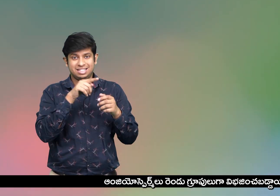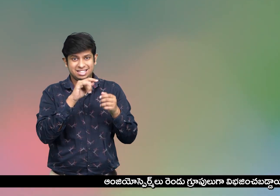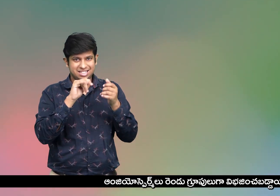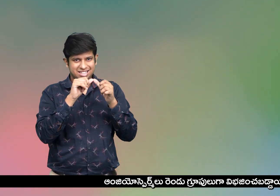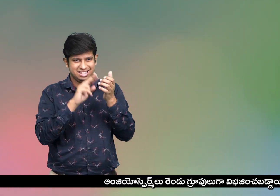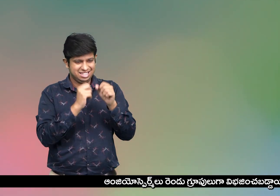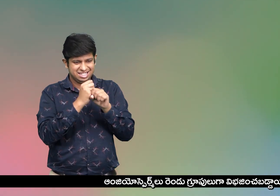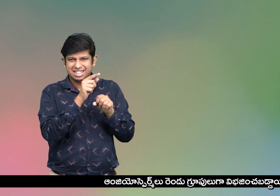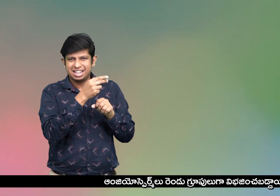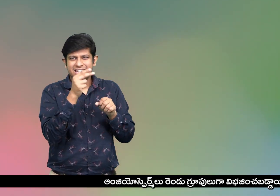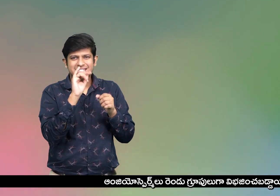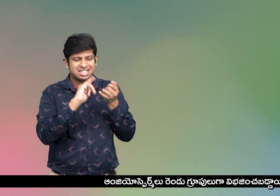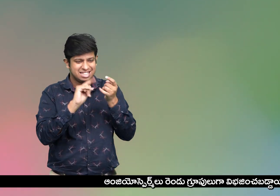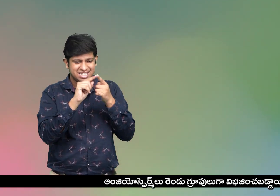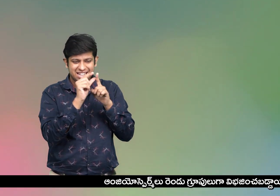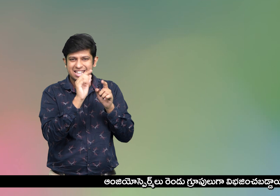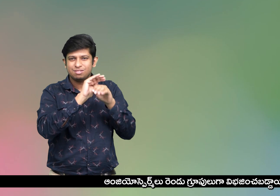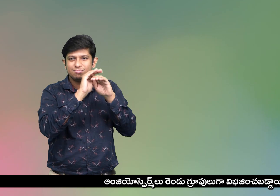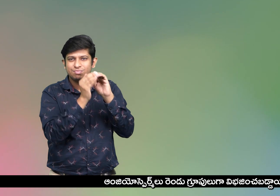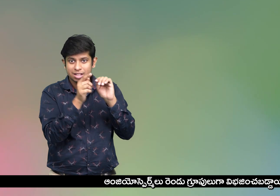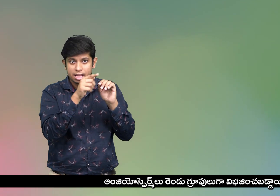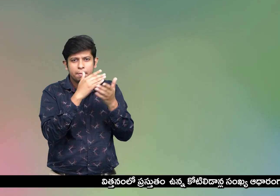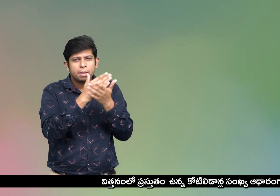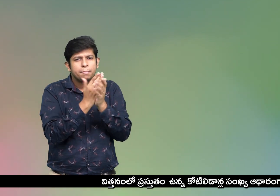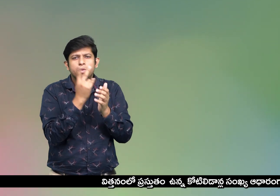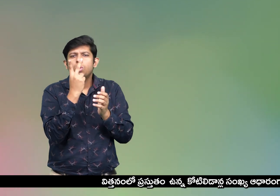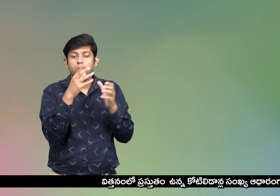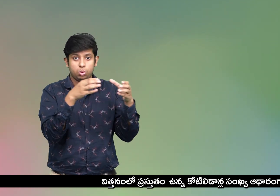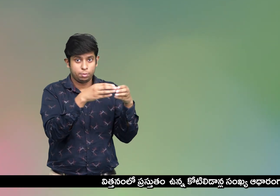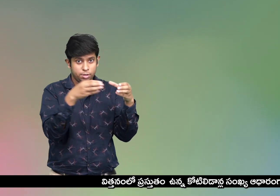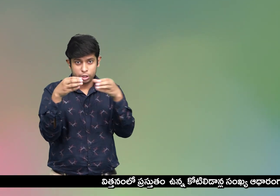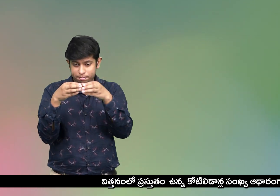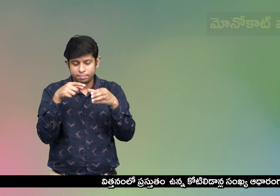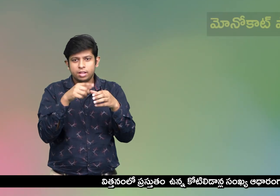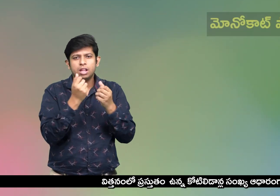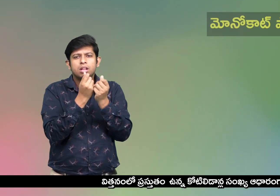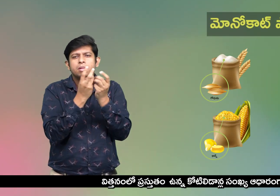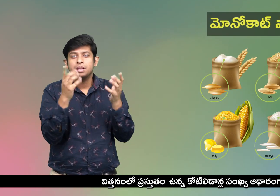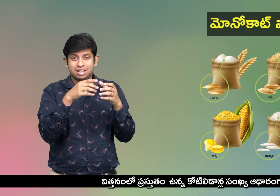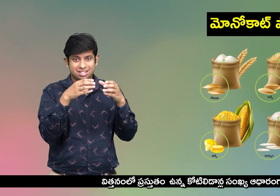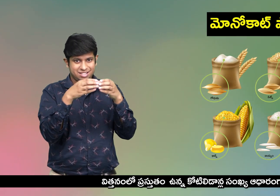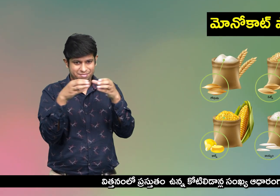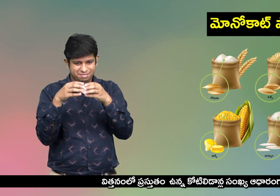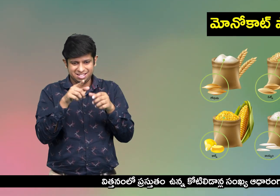ఆంజియోస్పర్మ్లు 2 గ్రూపులుగా విభజించబడ్డాయి. విత్తనంలో ప్రస్తుతం ఉన్న కోటిలిడాన్ల సంఖ్య